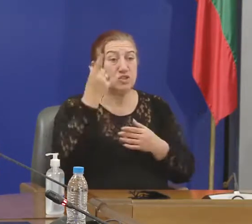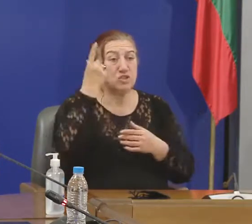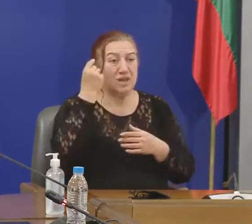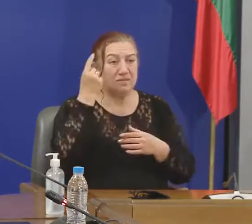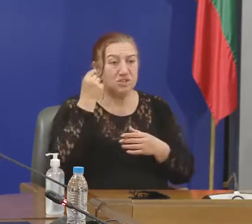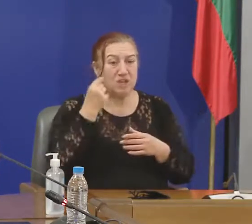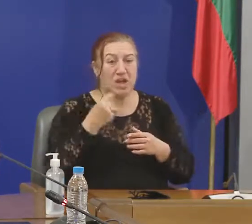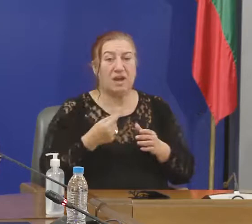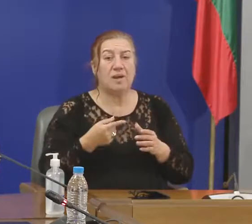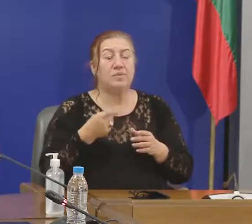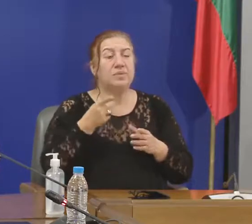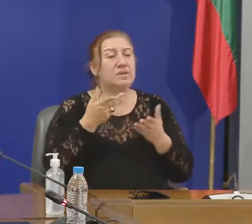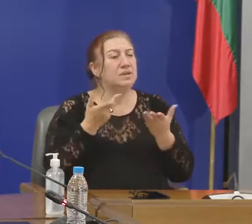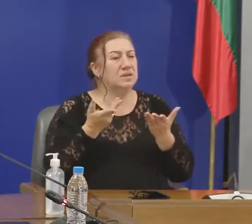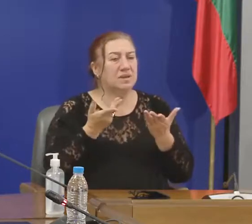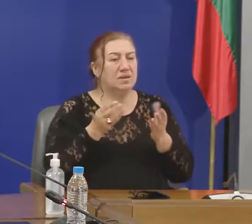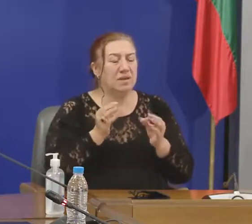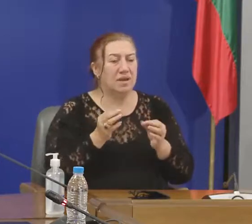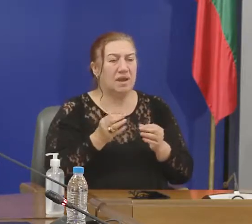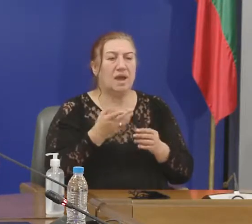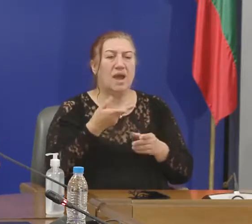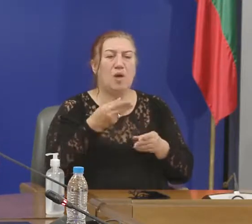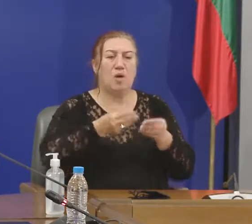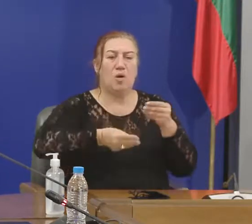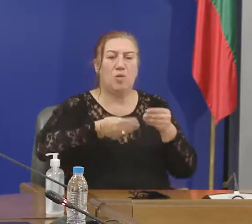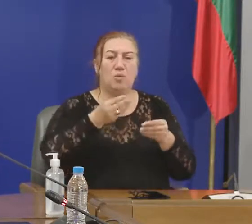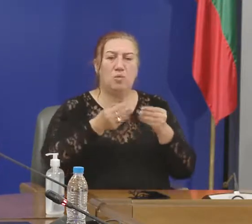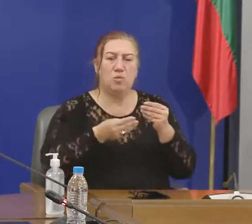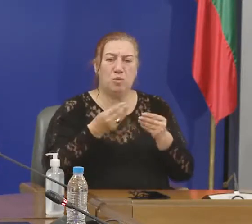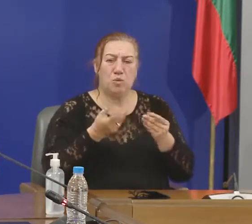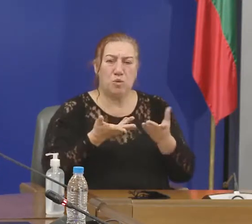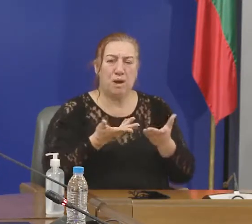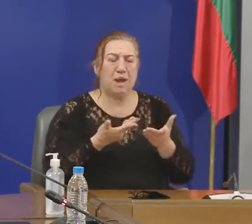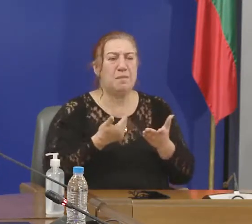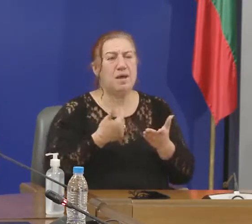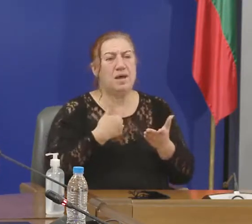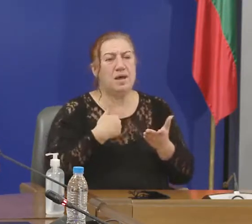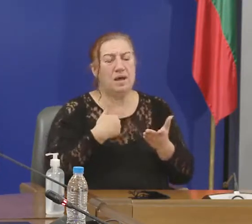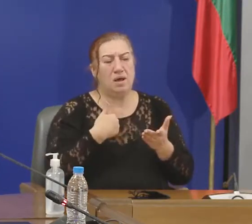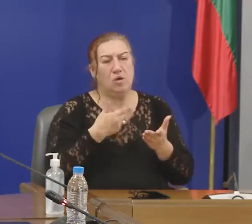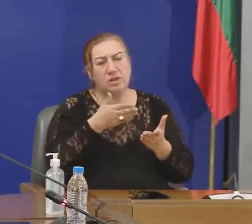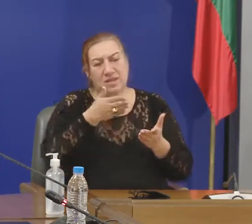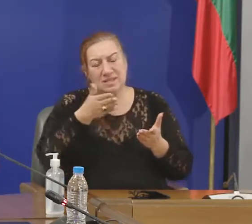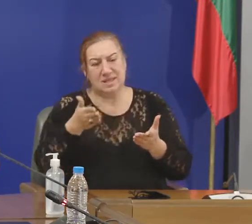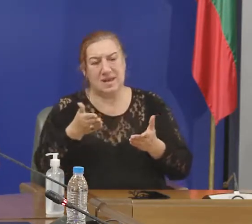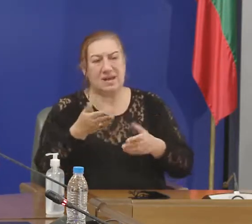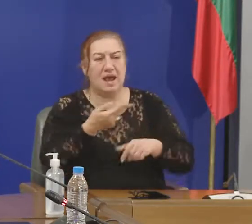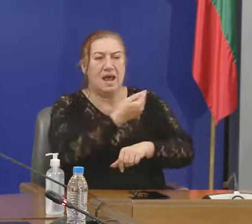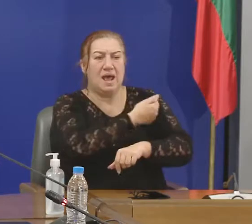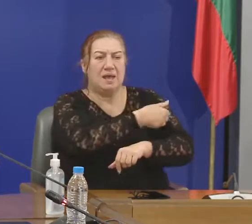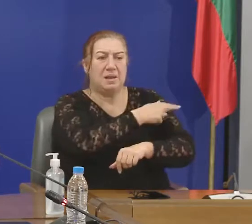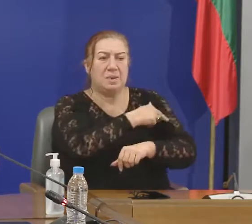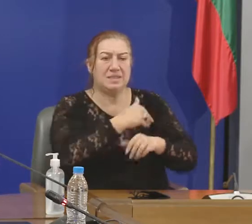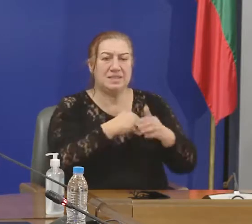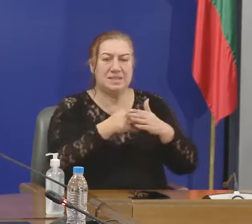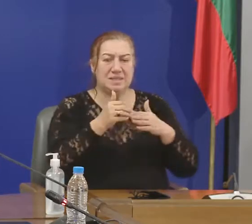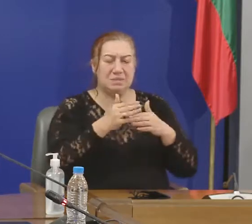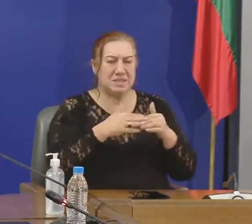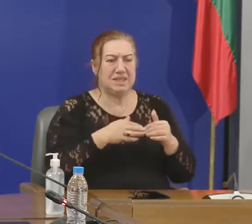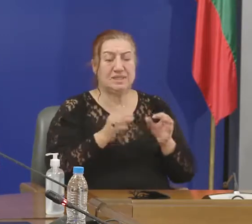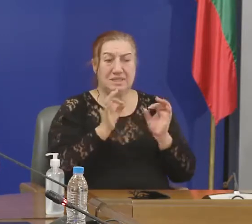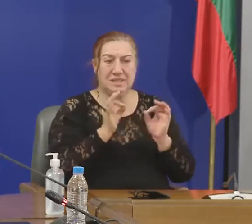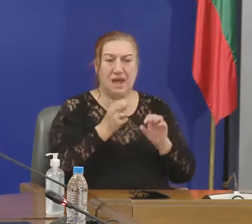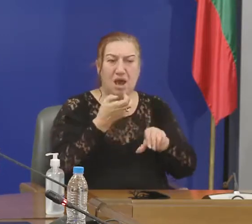от медиите, че видите ли проблема у нас от страна на медицински специалисти, най-вече